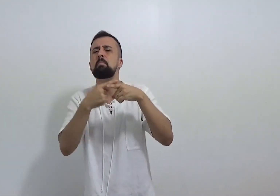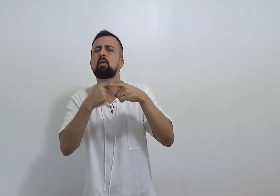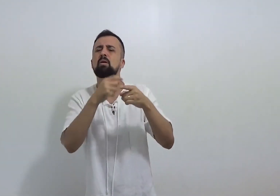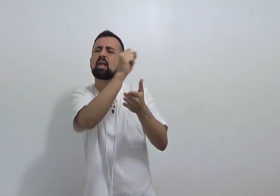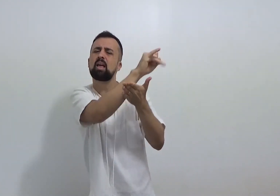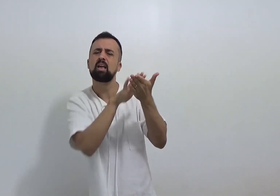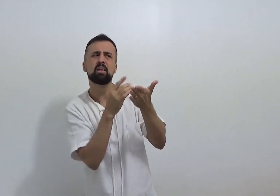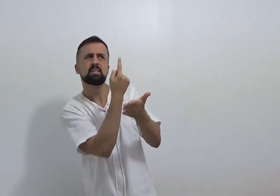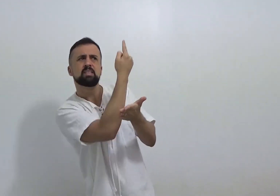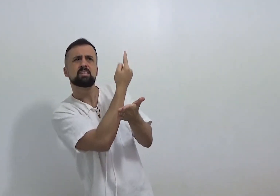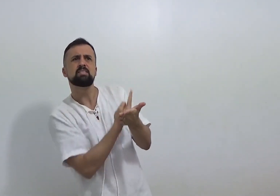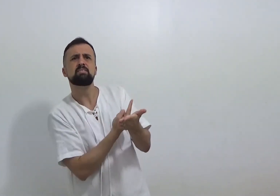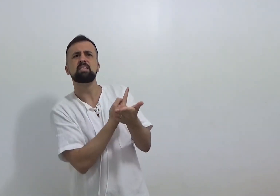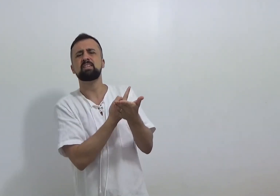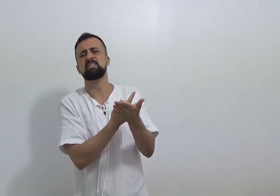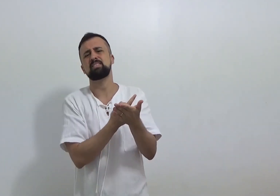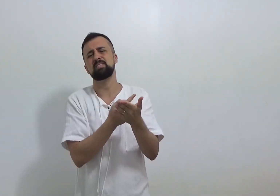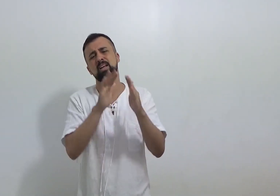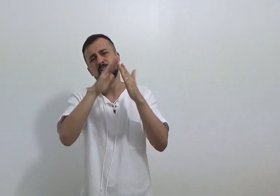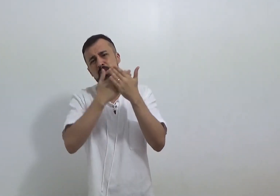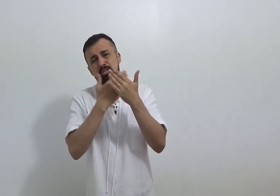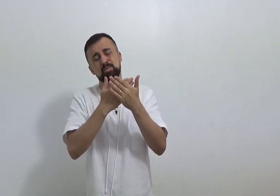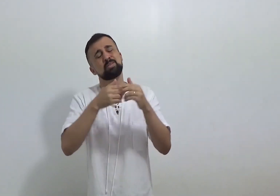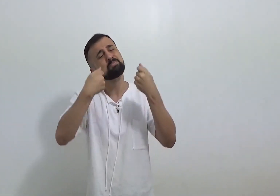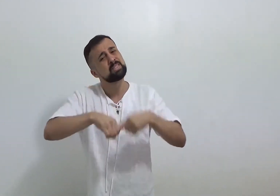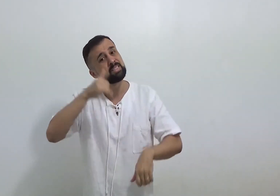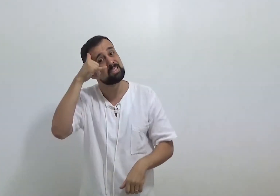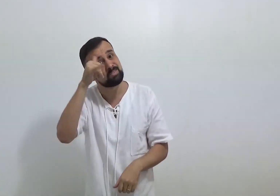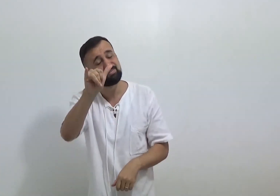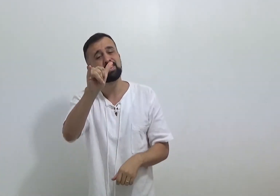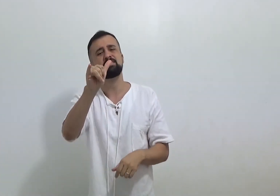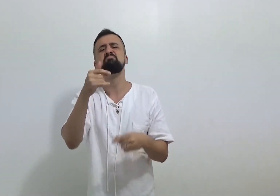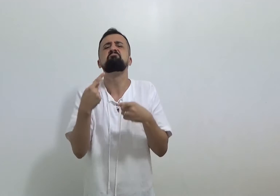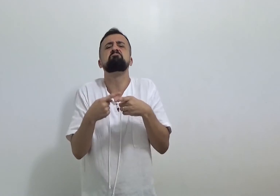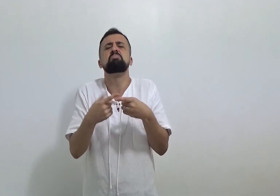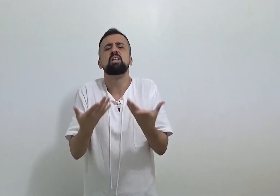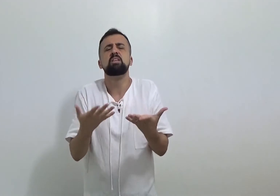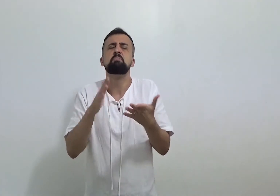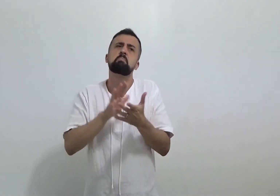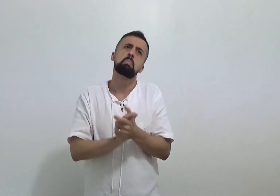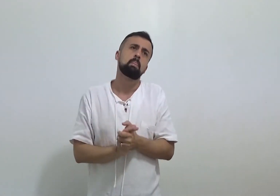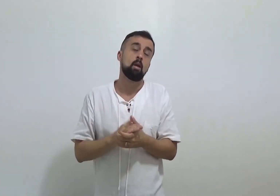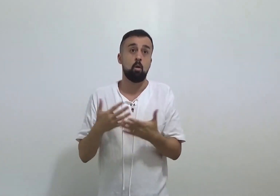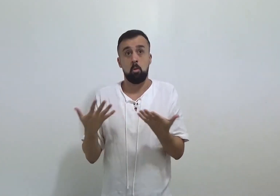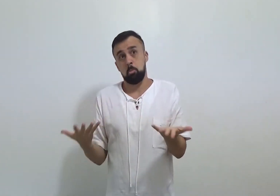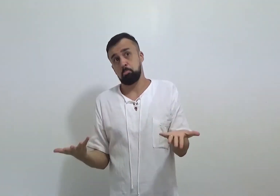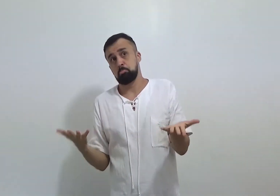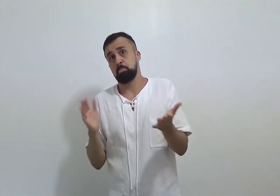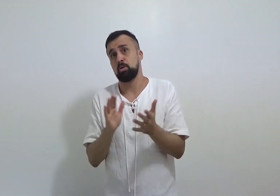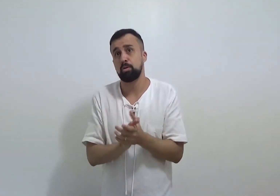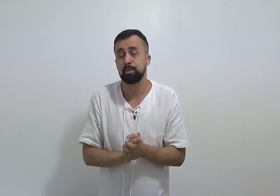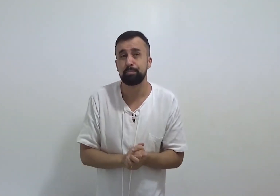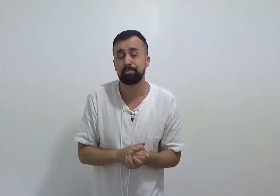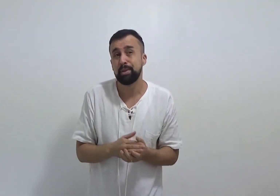Precisamos entender claramente o porquê de essas atividades serem evitadas pelas escolas.